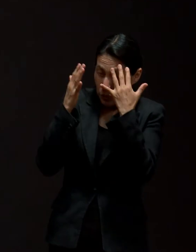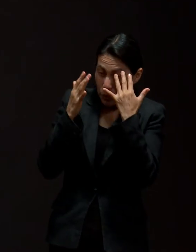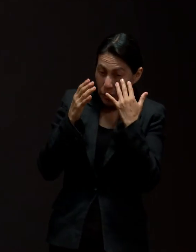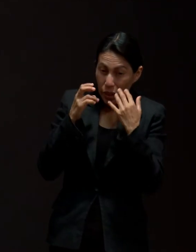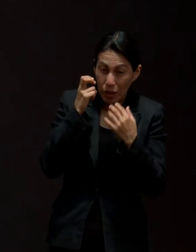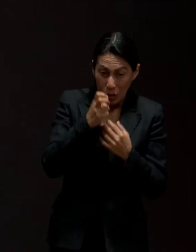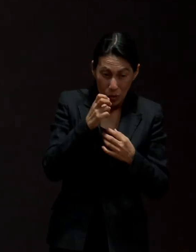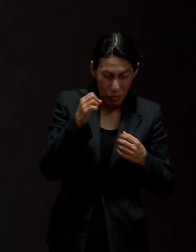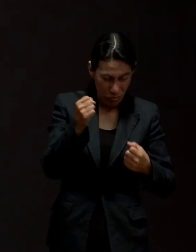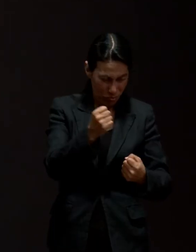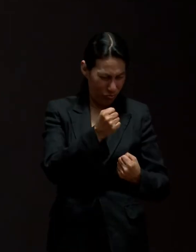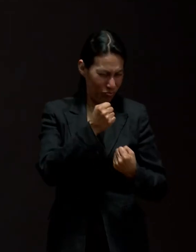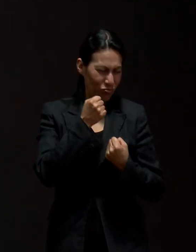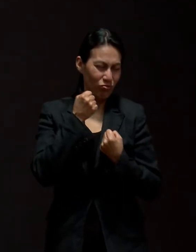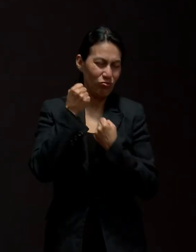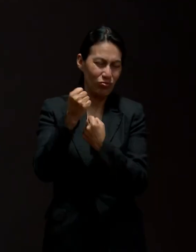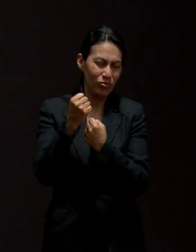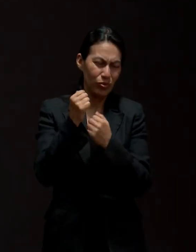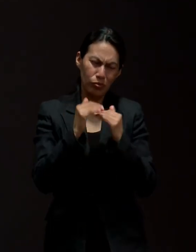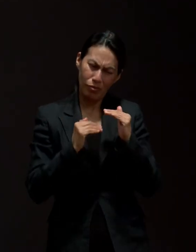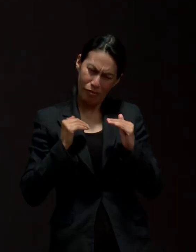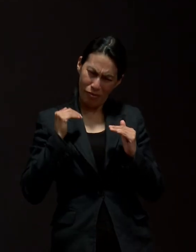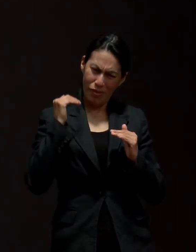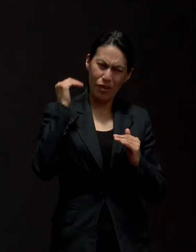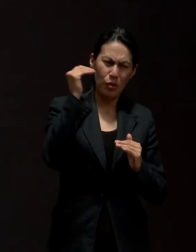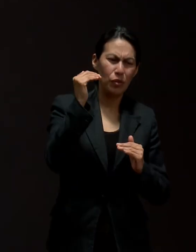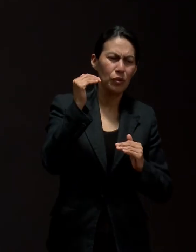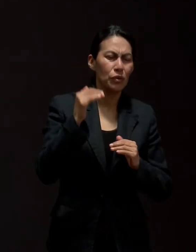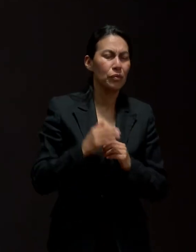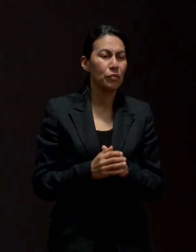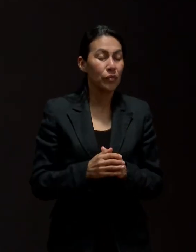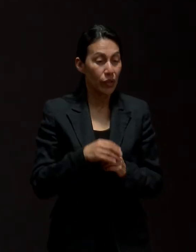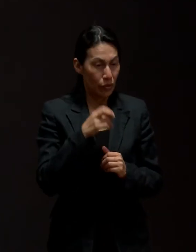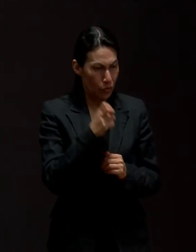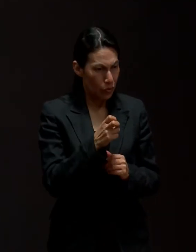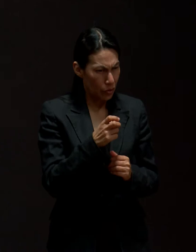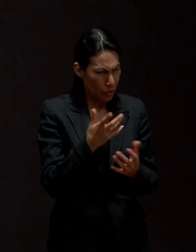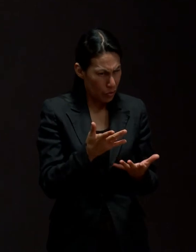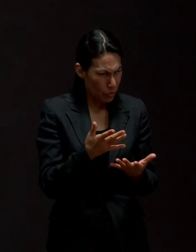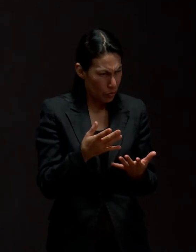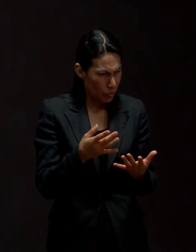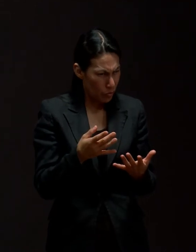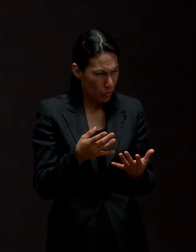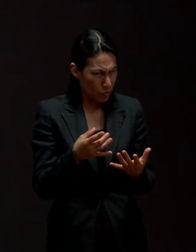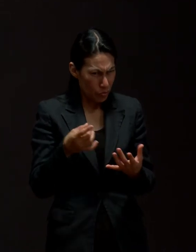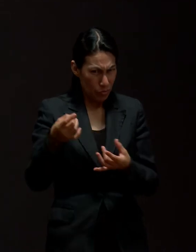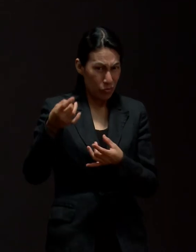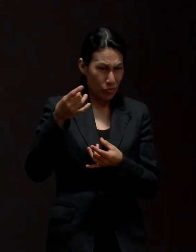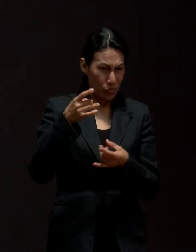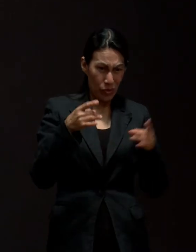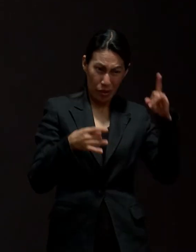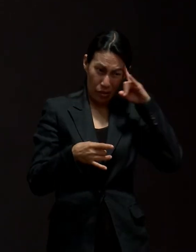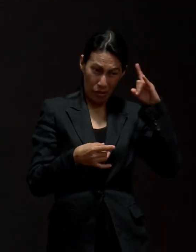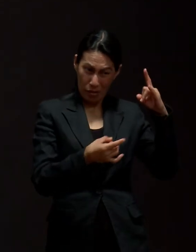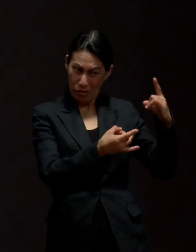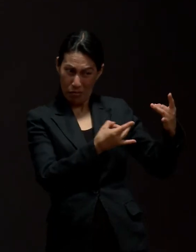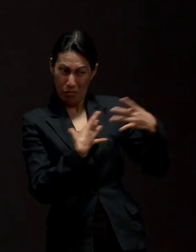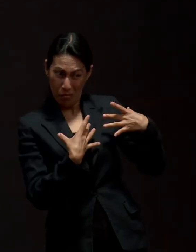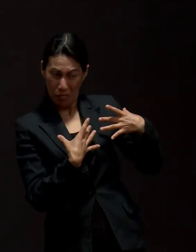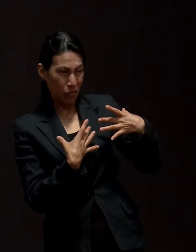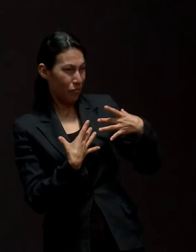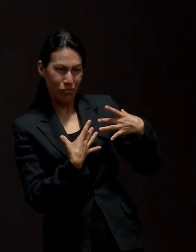es el Espíritu de Dios el que levantará, formará movimiento y hará que esto sea